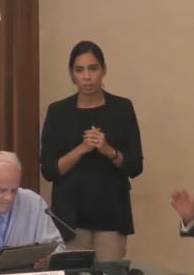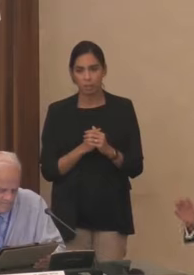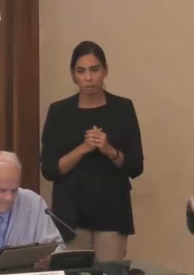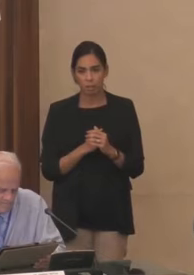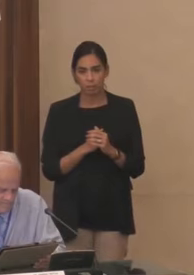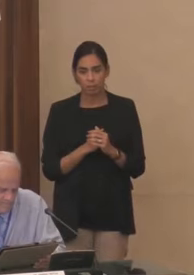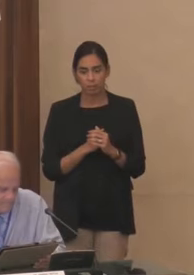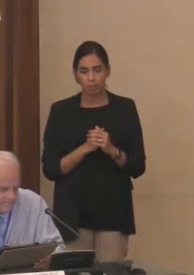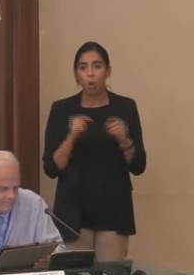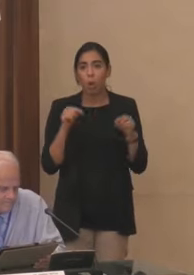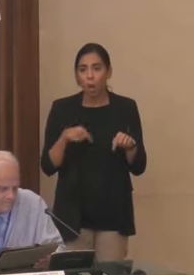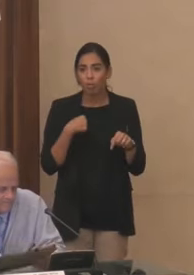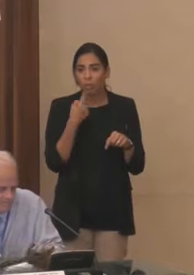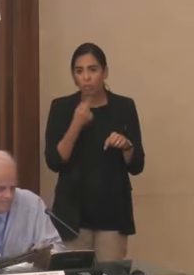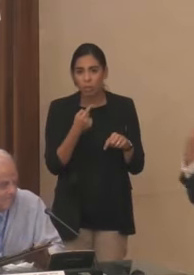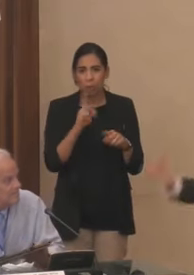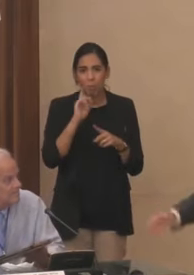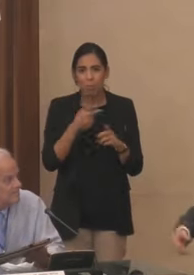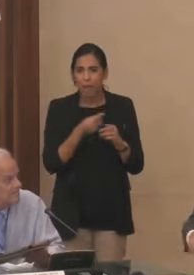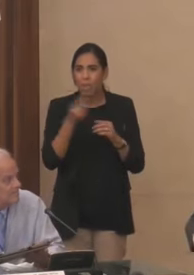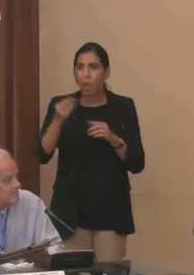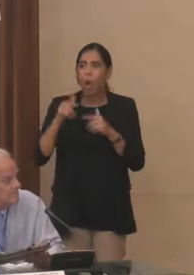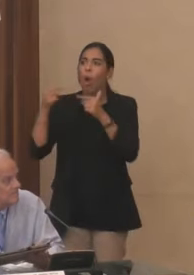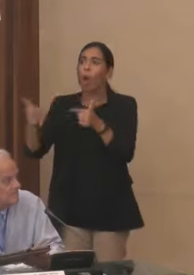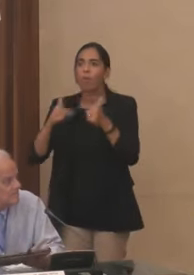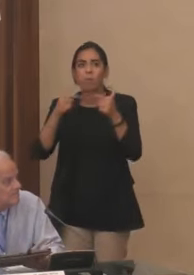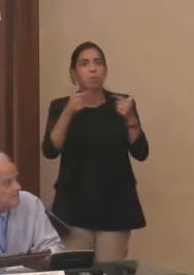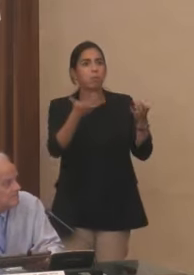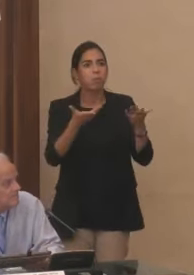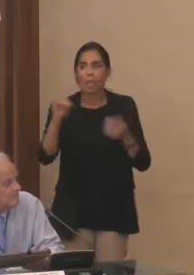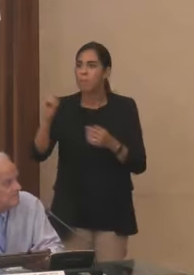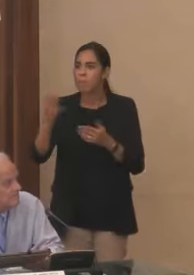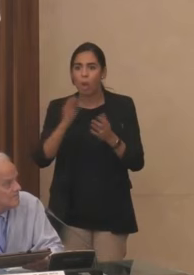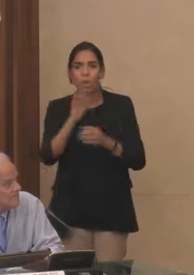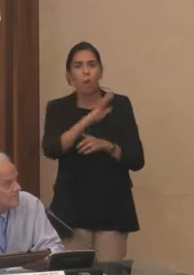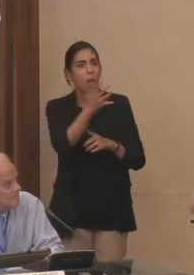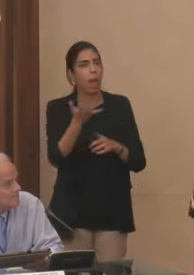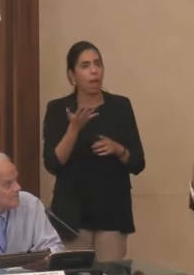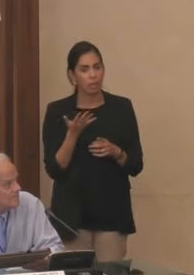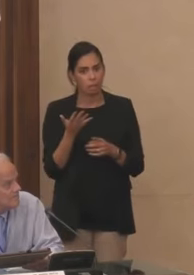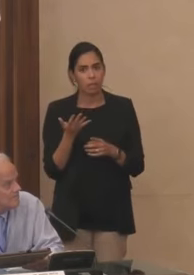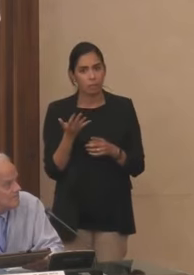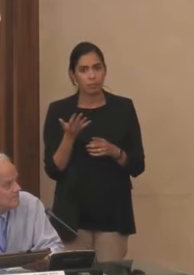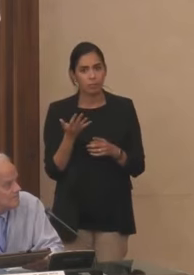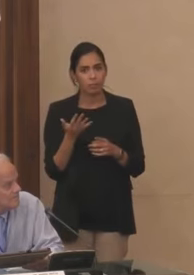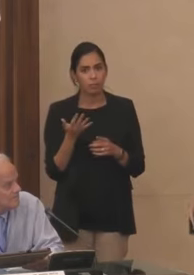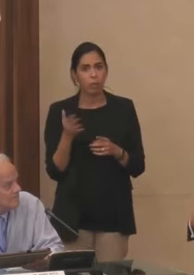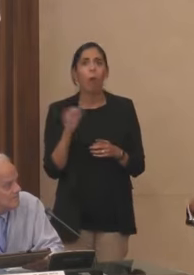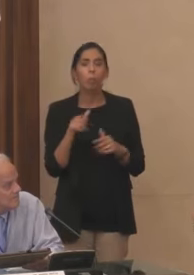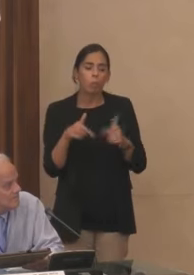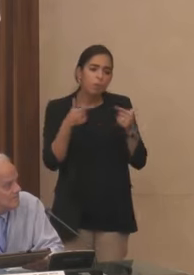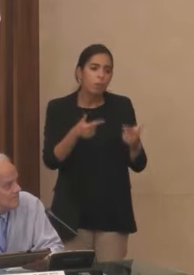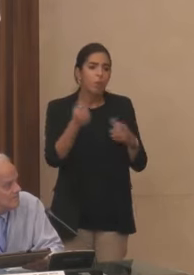dateli, oggi dico a Covid healer, una volta dicevo a Ippocrate o terapia domiciliare, oppure a una fondazione che